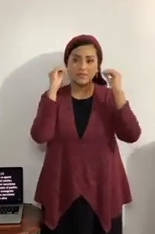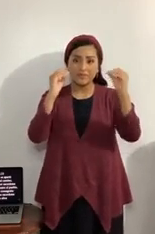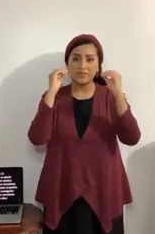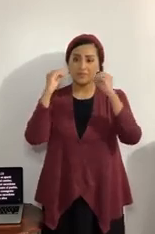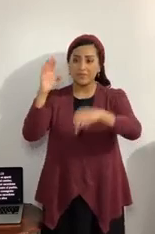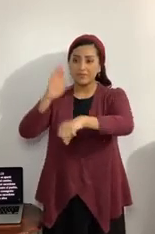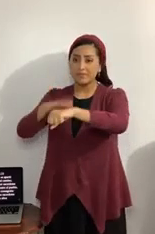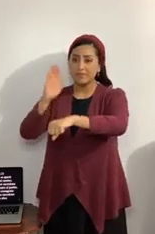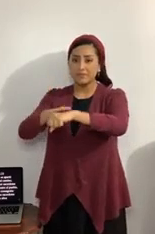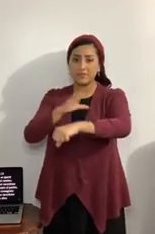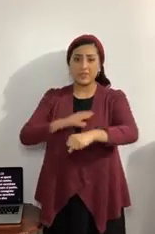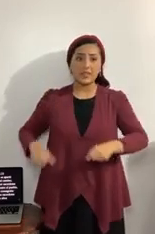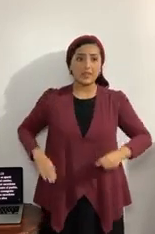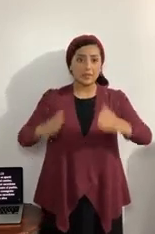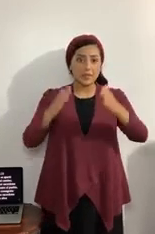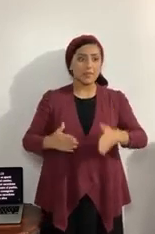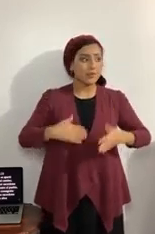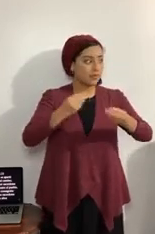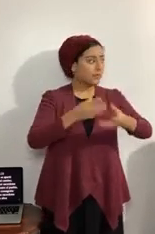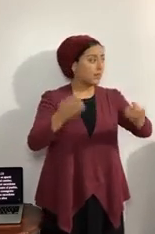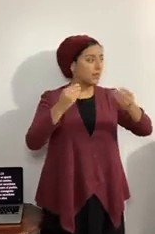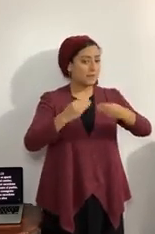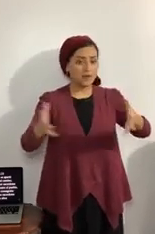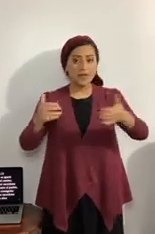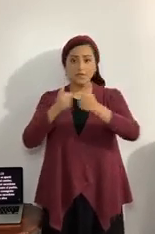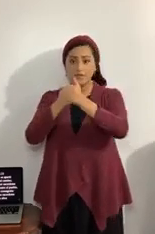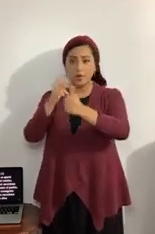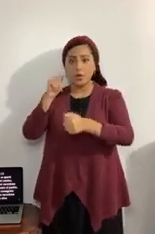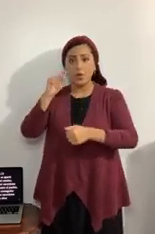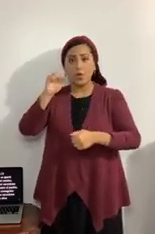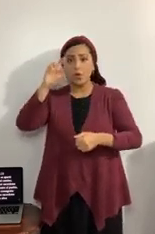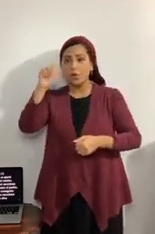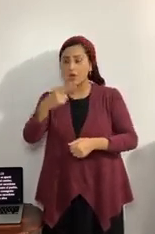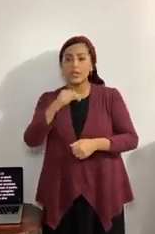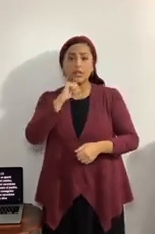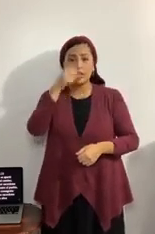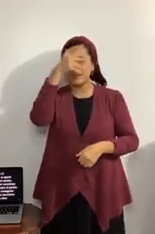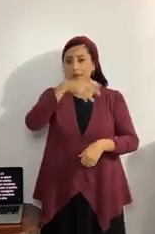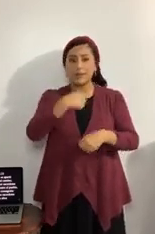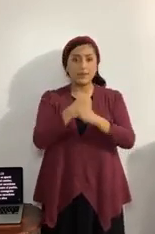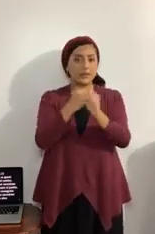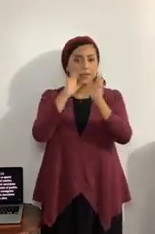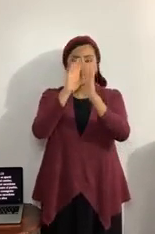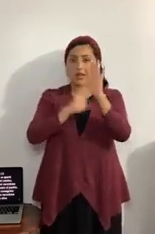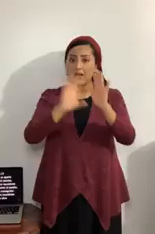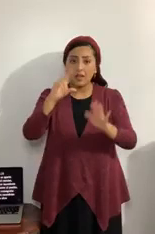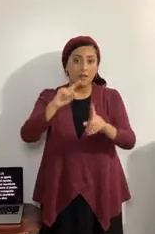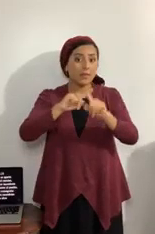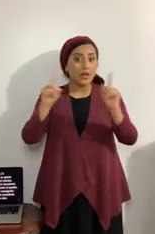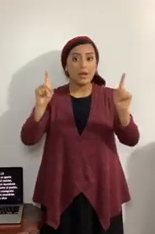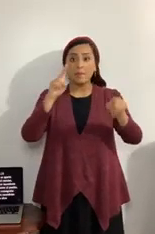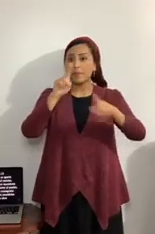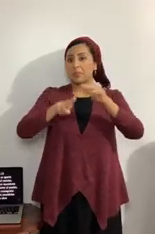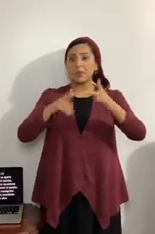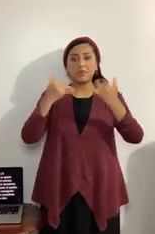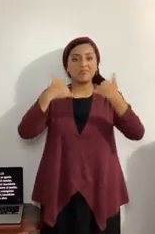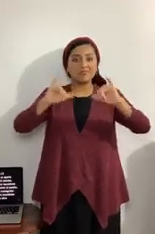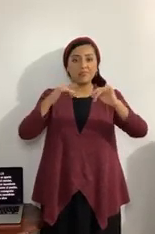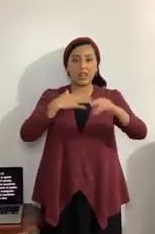al cristianismo y le decimos, sigue la Torah, no sigas mandamientos de hombres, pero con todo esto no se apartan de su pecado. Con todo esto